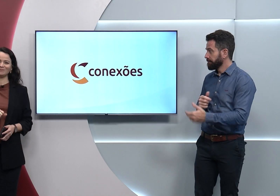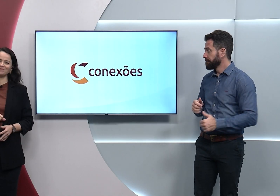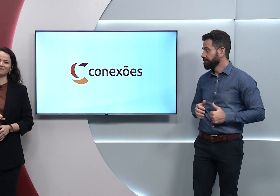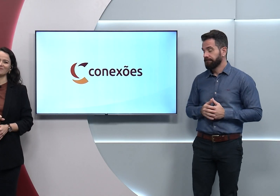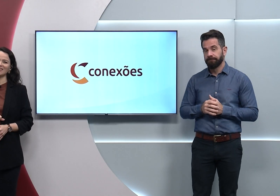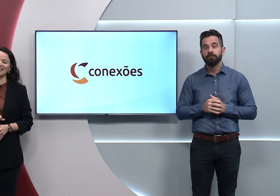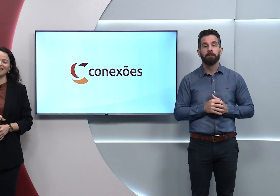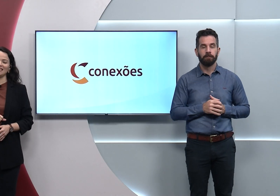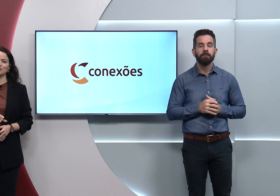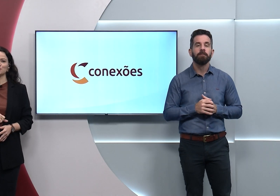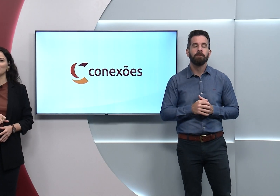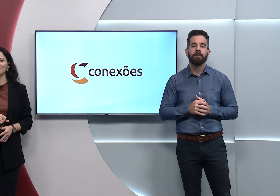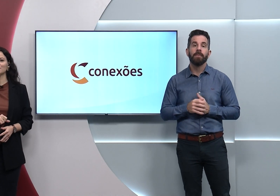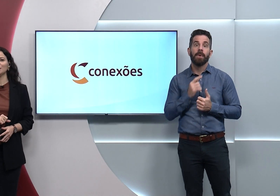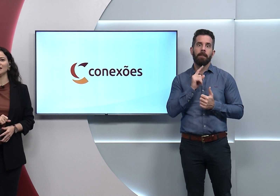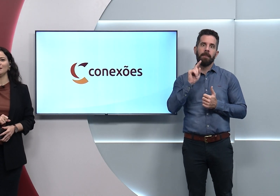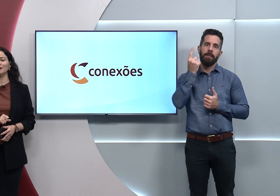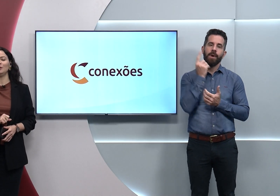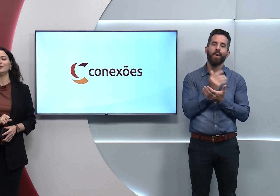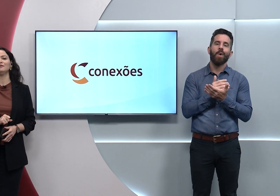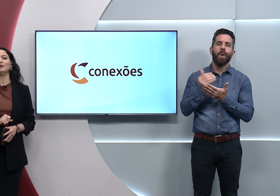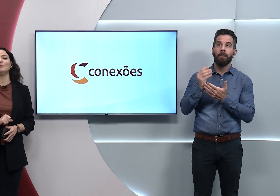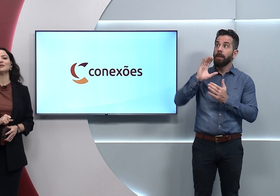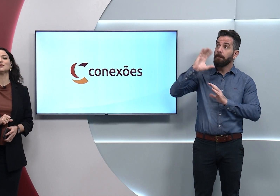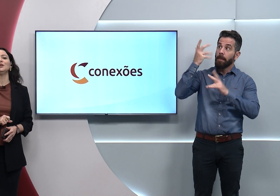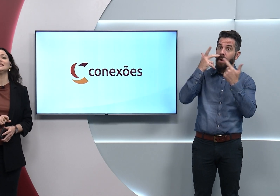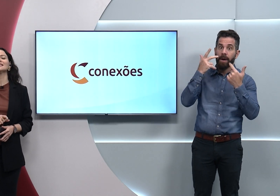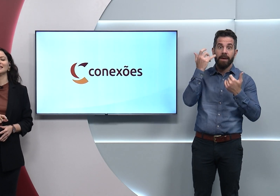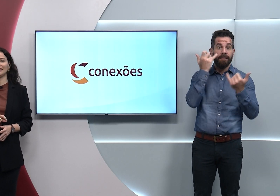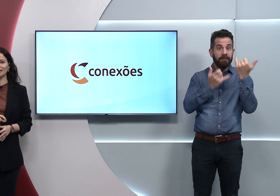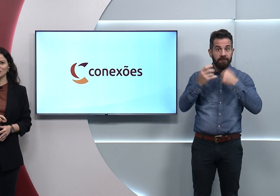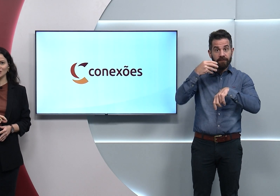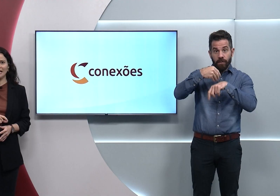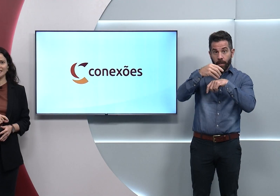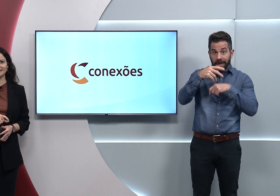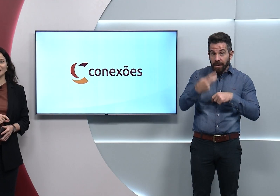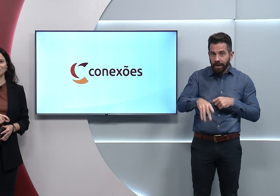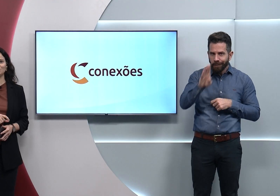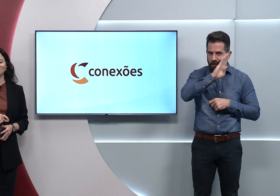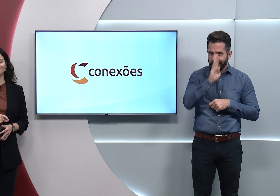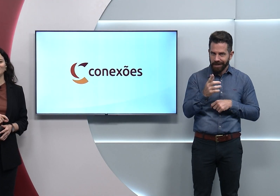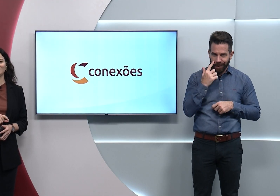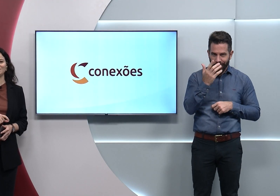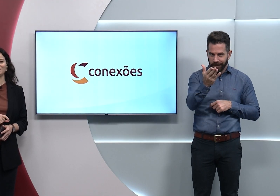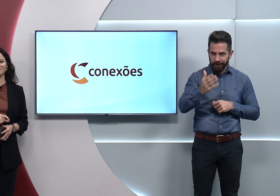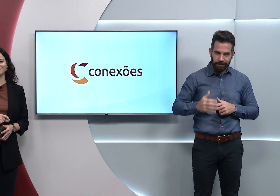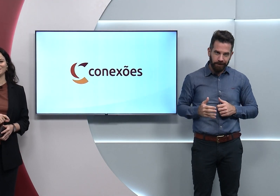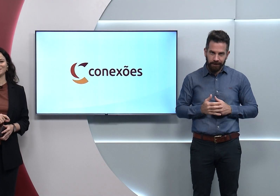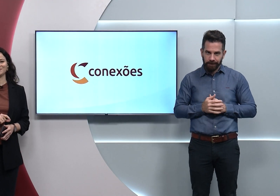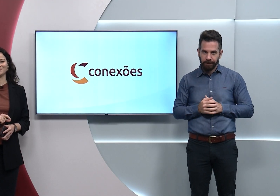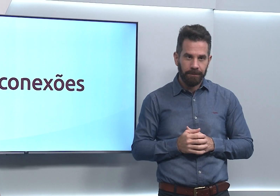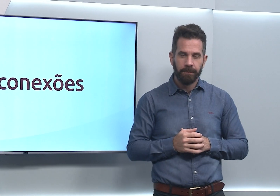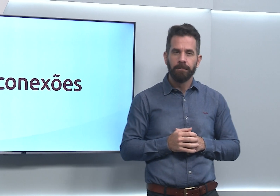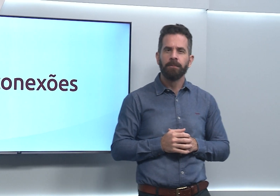Conexões. E a gente começa o programa com informações nacionais.